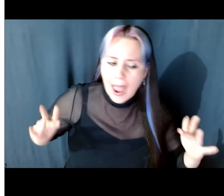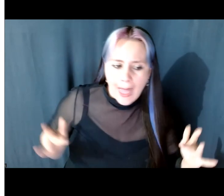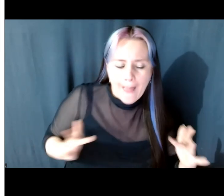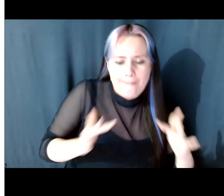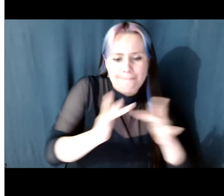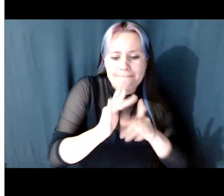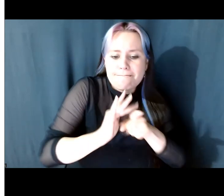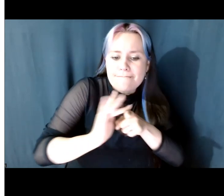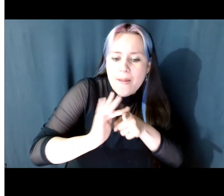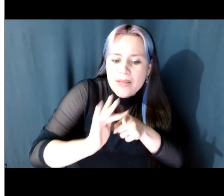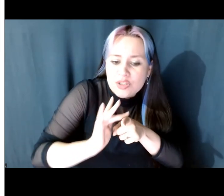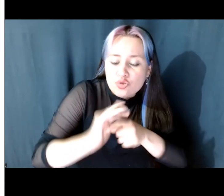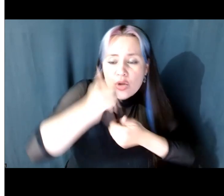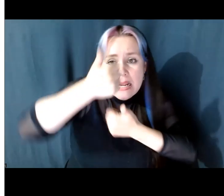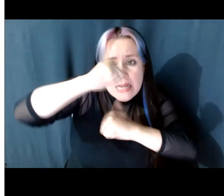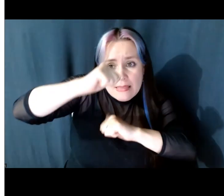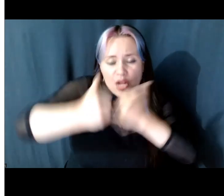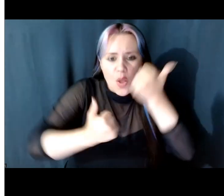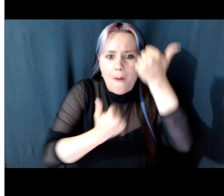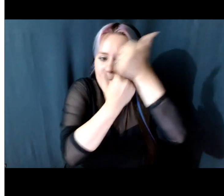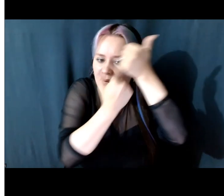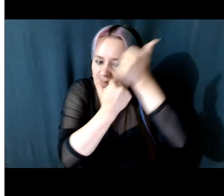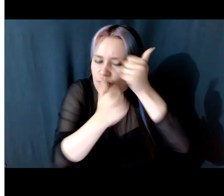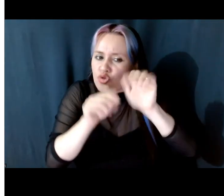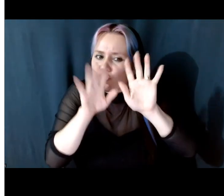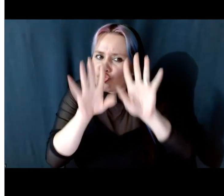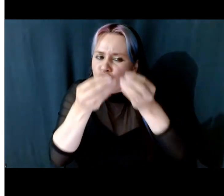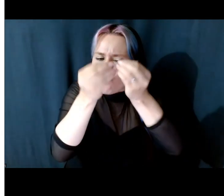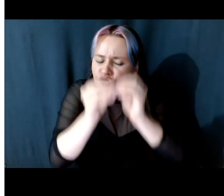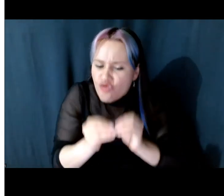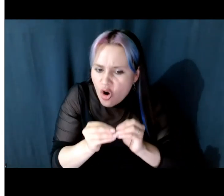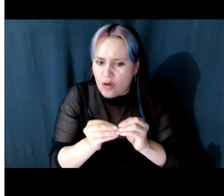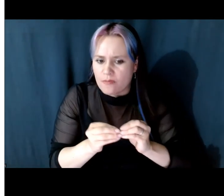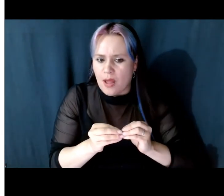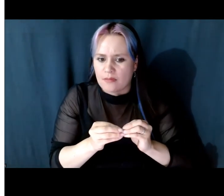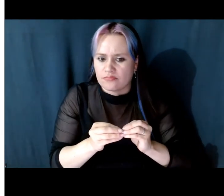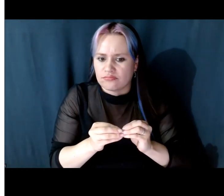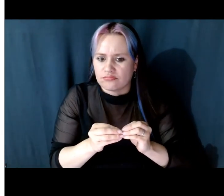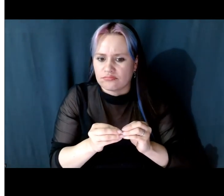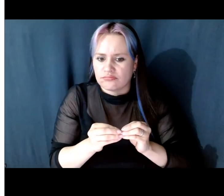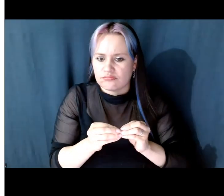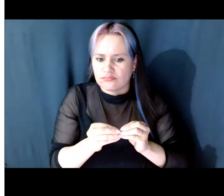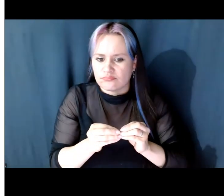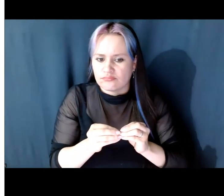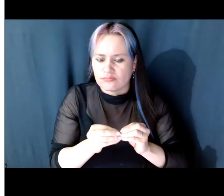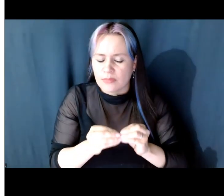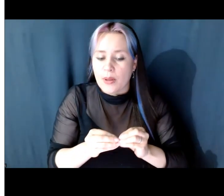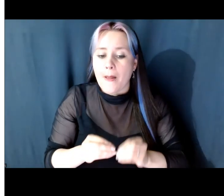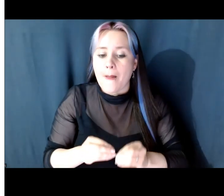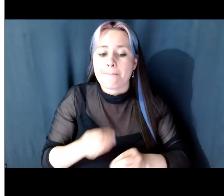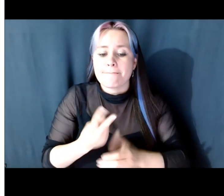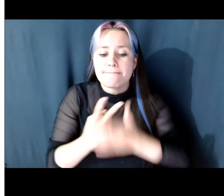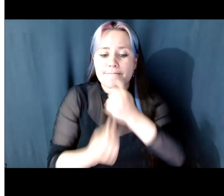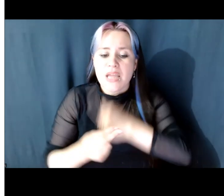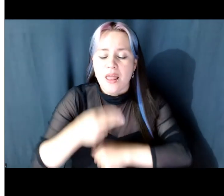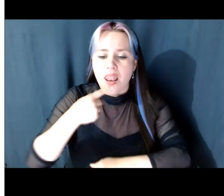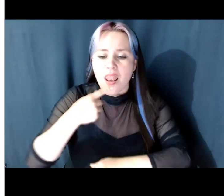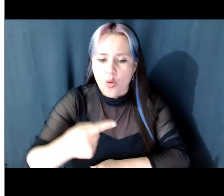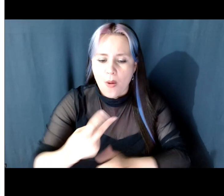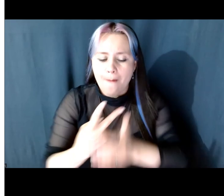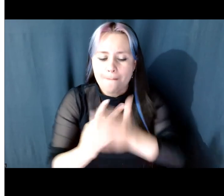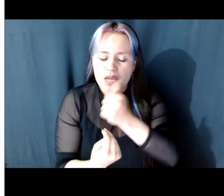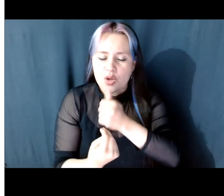con el fin de realizar los ajustes necesarios que conlleven a la construcción de una oferta de educación de calidad para las personas